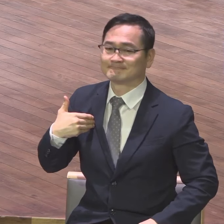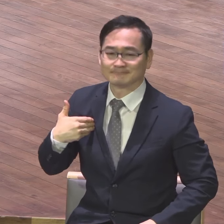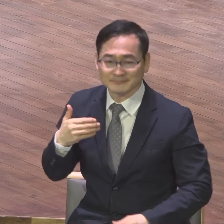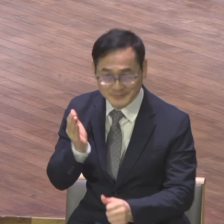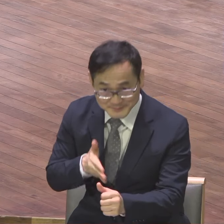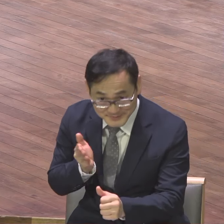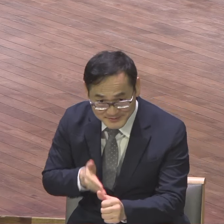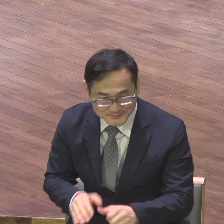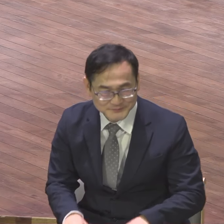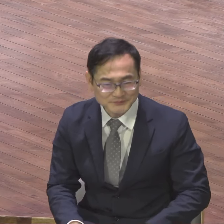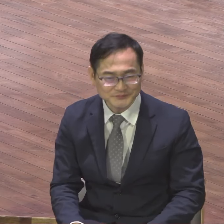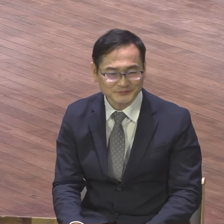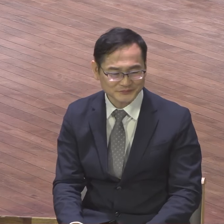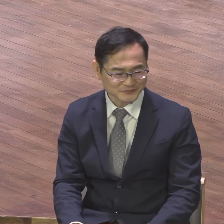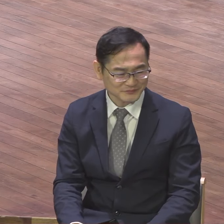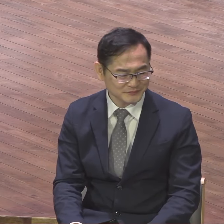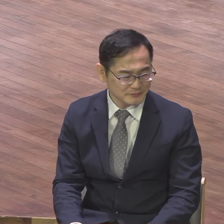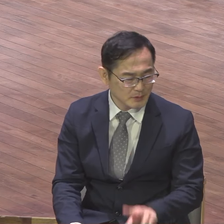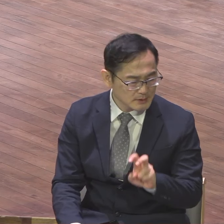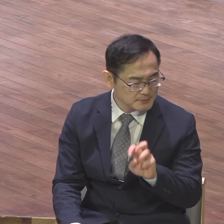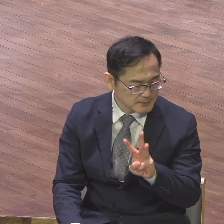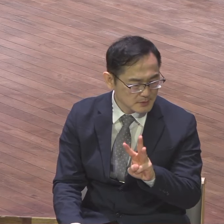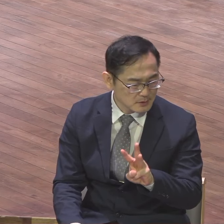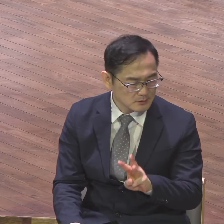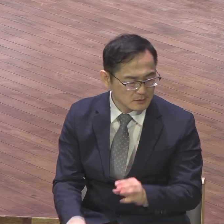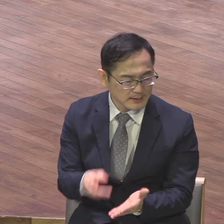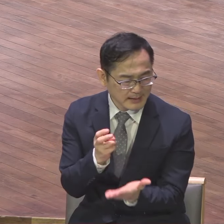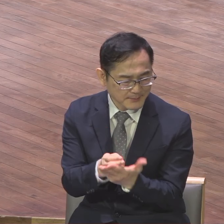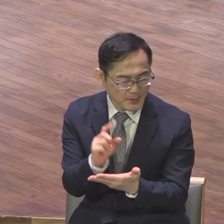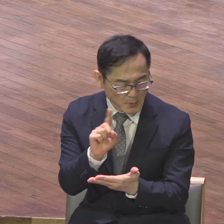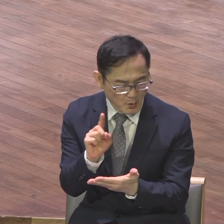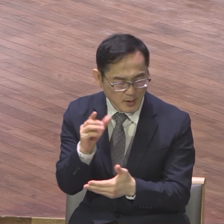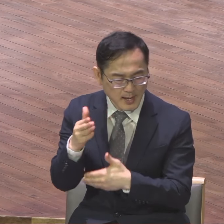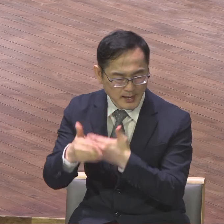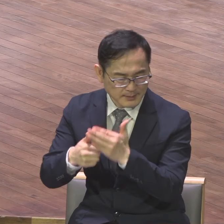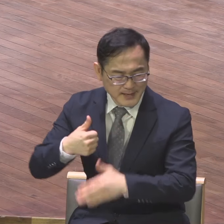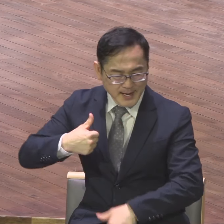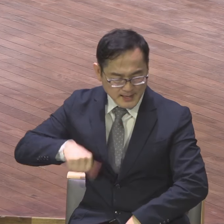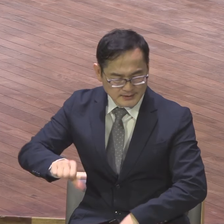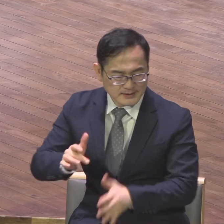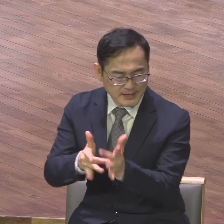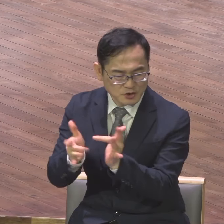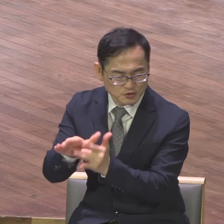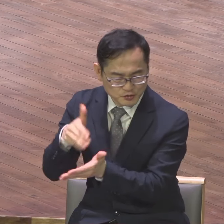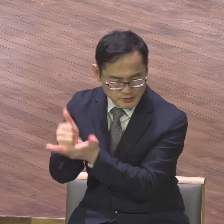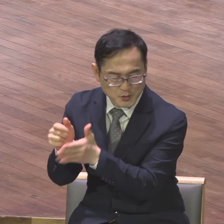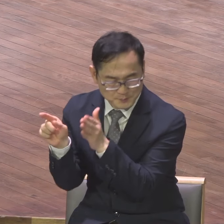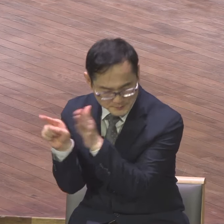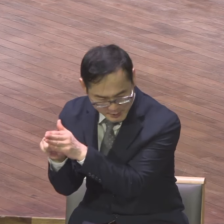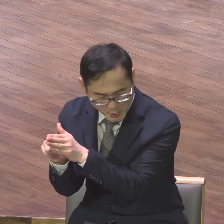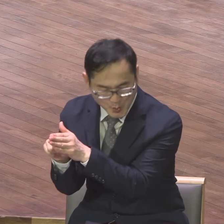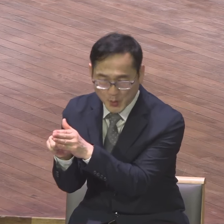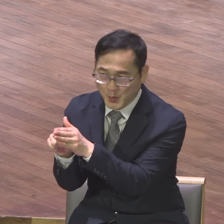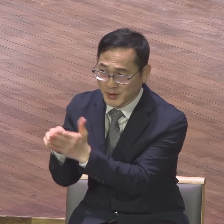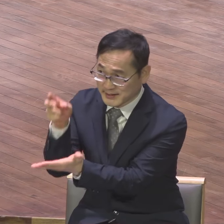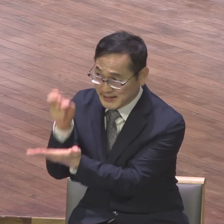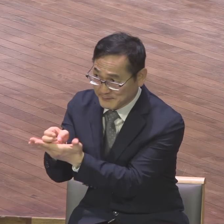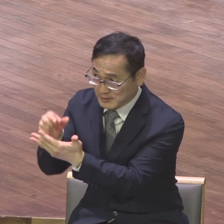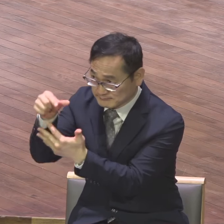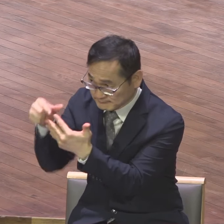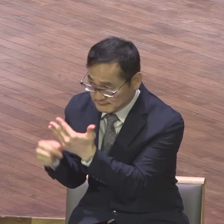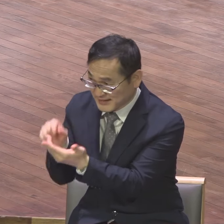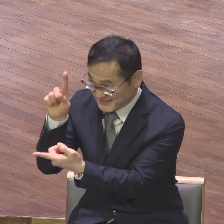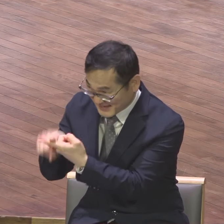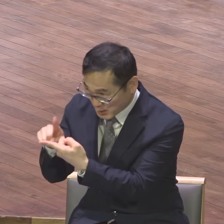23절입니다. 그의 계명은 이것이니 곧 그 아들 예수 그리스도의 이름을 믿고 그가 우리에게 주신 계명대로